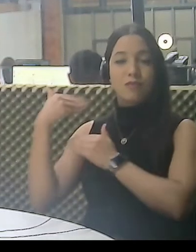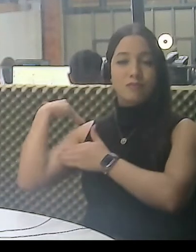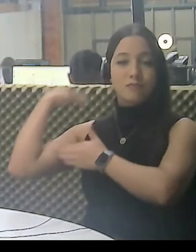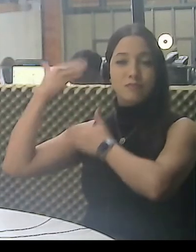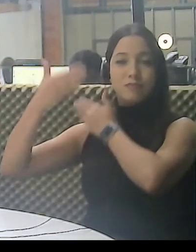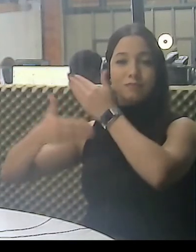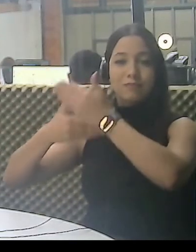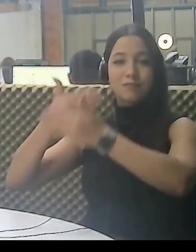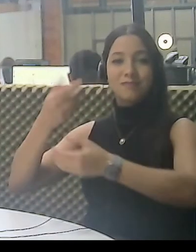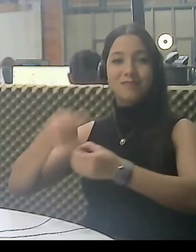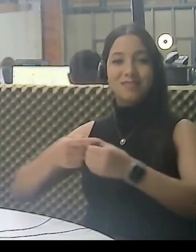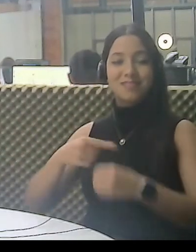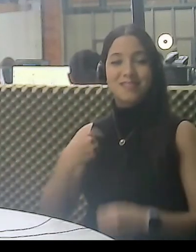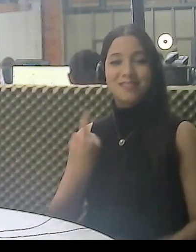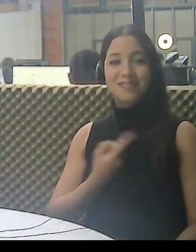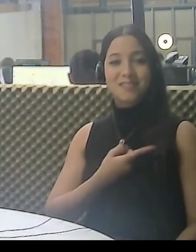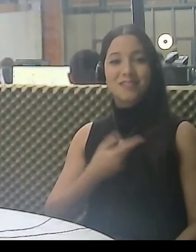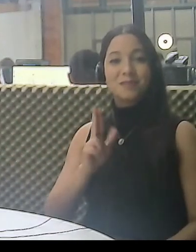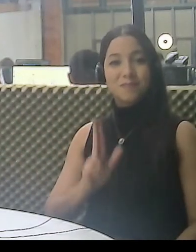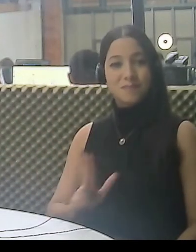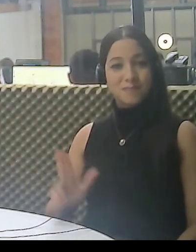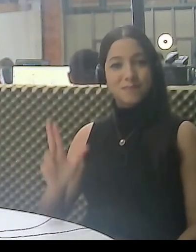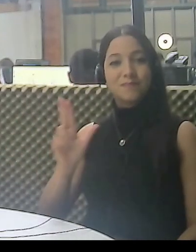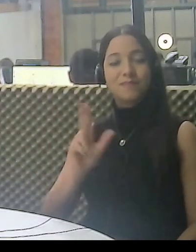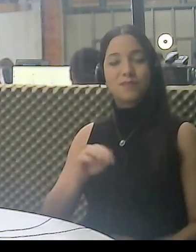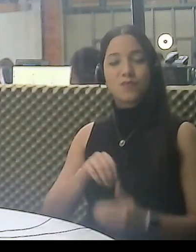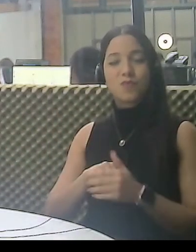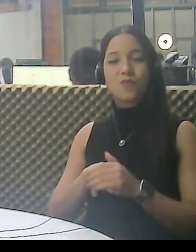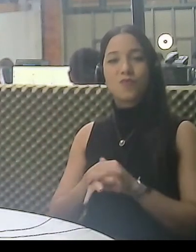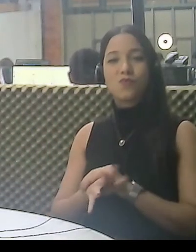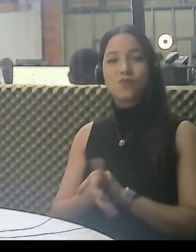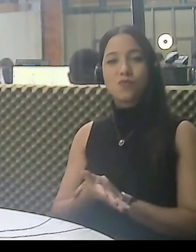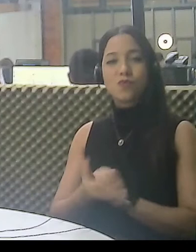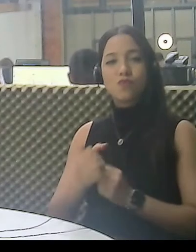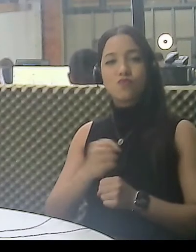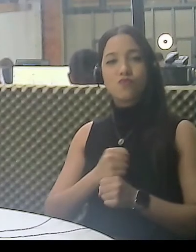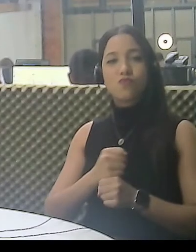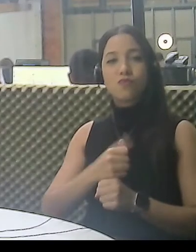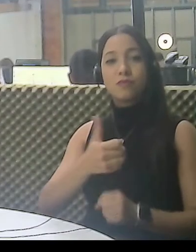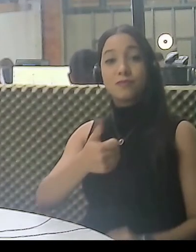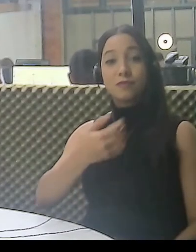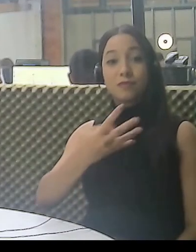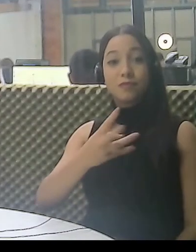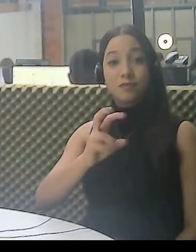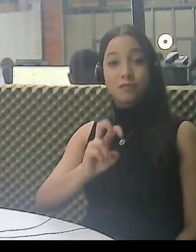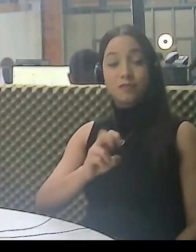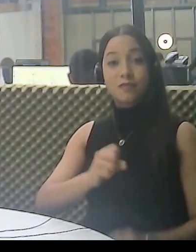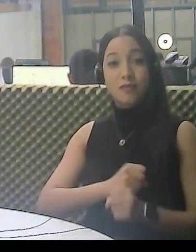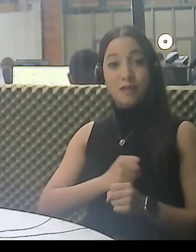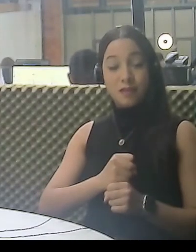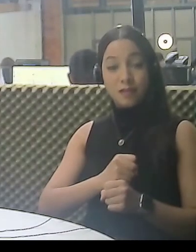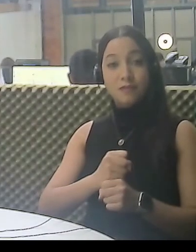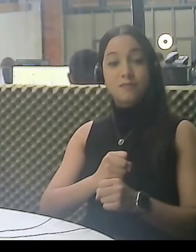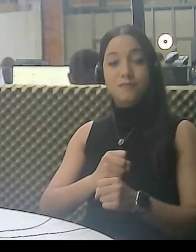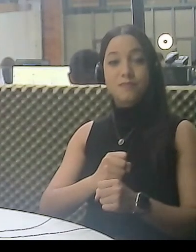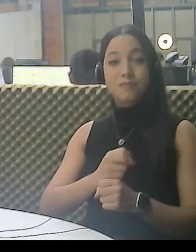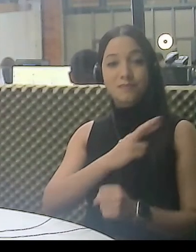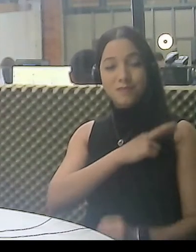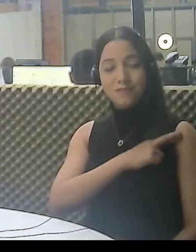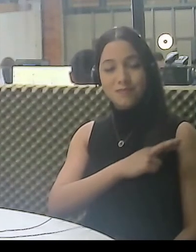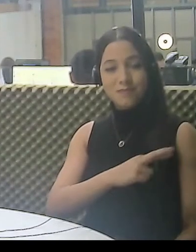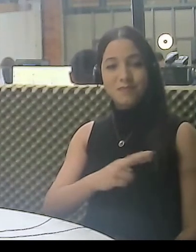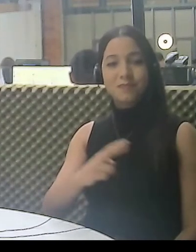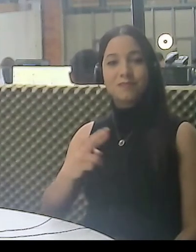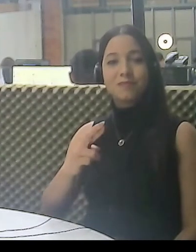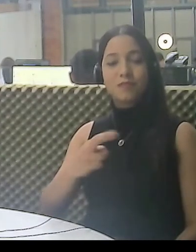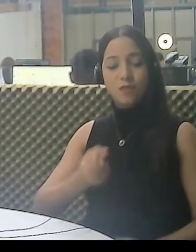nossa cidade. Tradição essa, né, que já vem aí há 145 anos, trazendo a religiosidade,